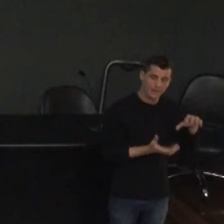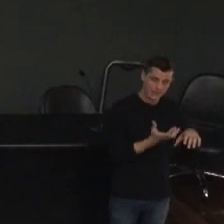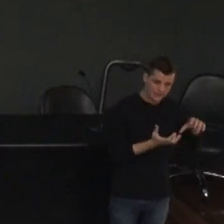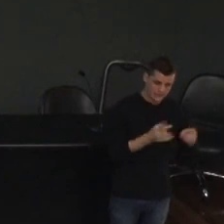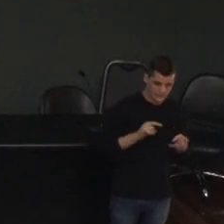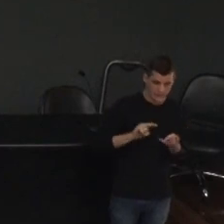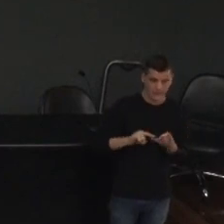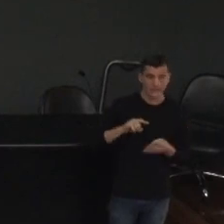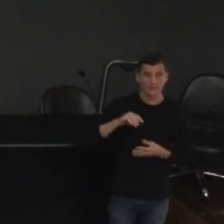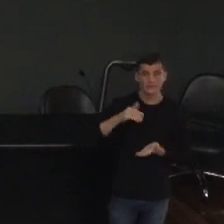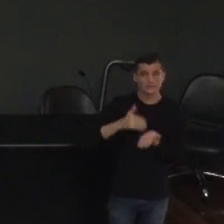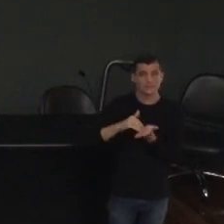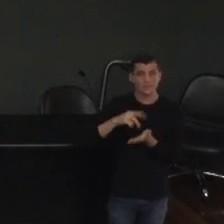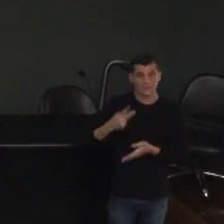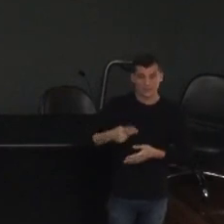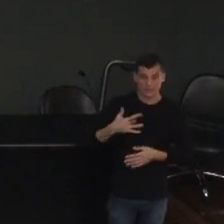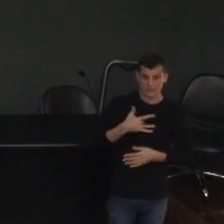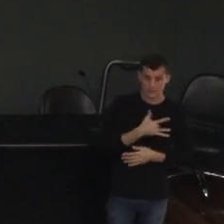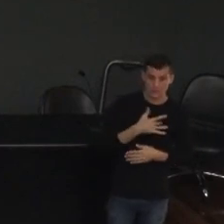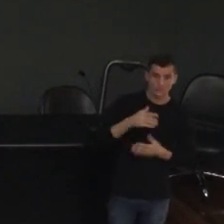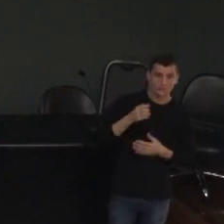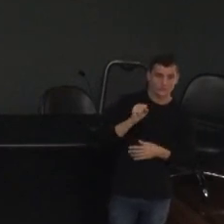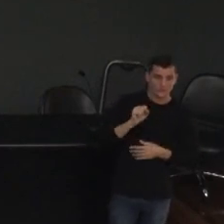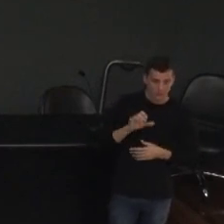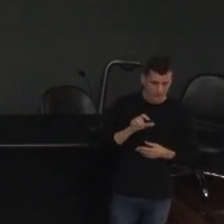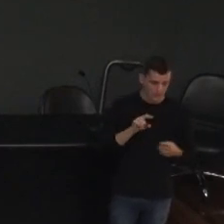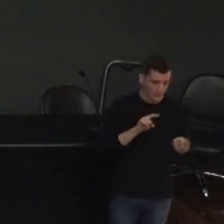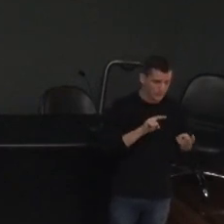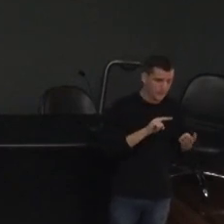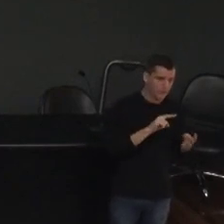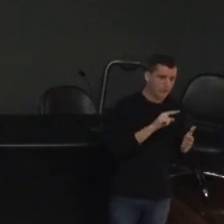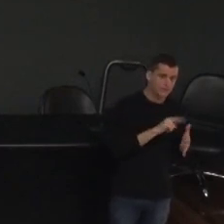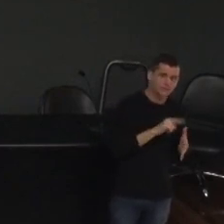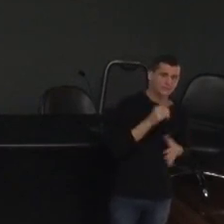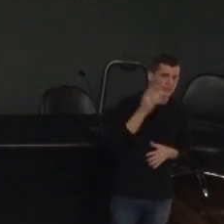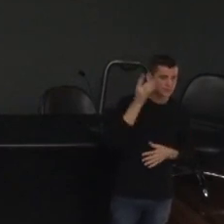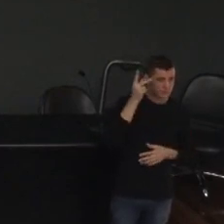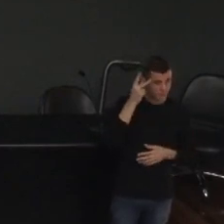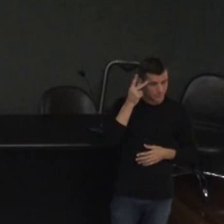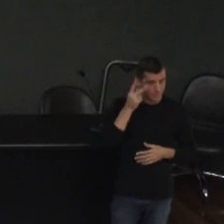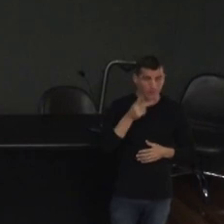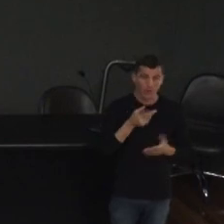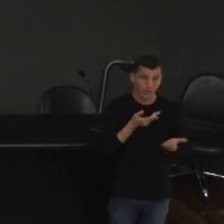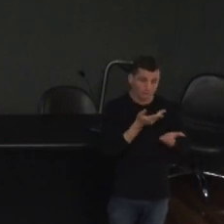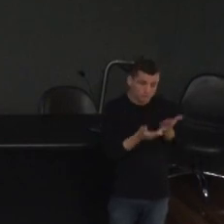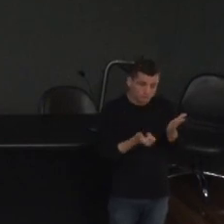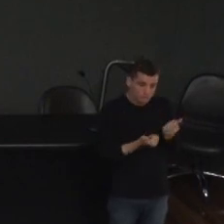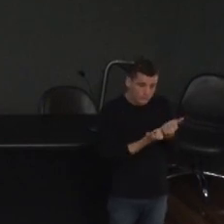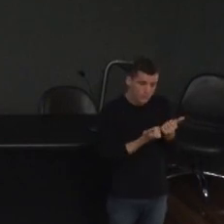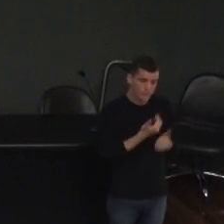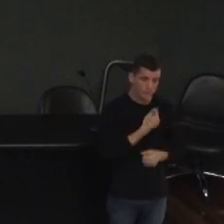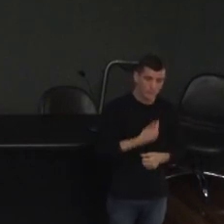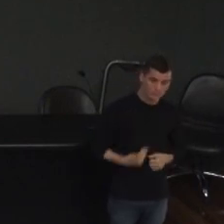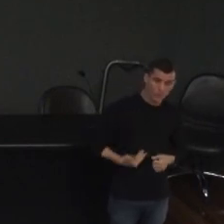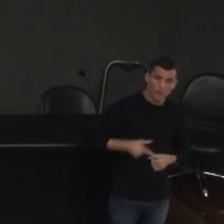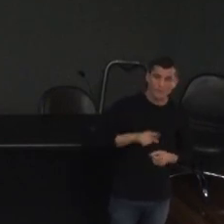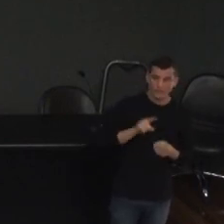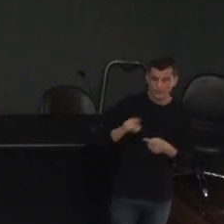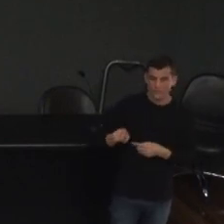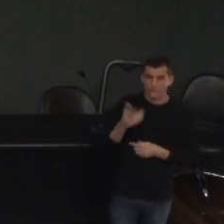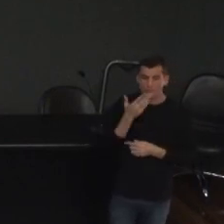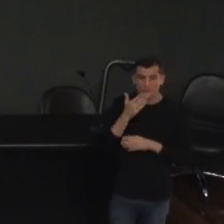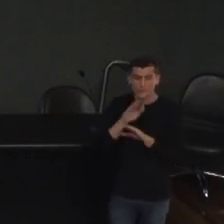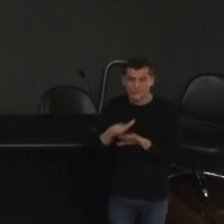Catarina Instituto de assistência ao servidor público do Estado de São Paulo e Secretaria de Desenvolvimento Social da criança Juventude de Pernambuco